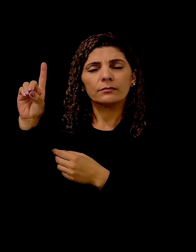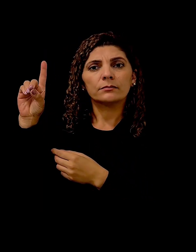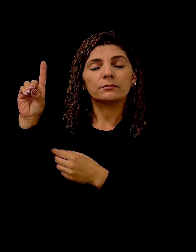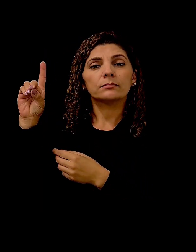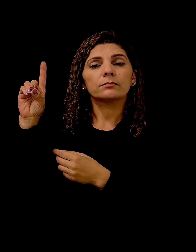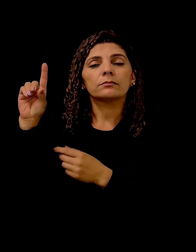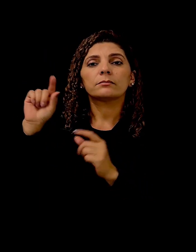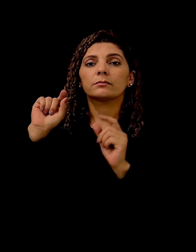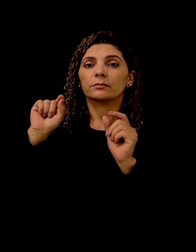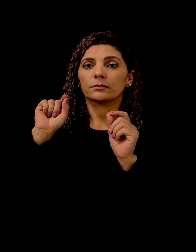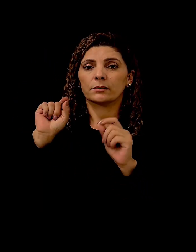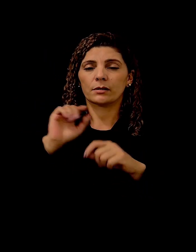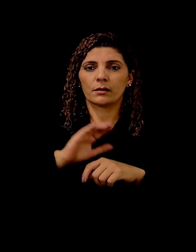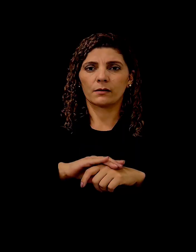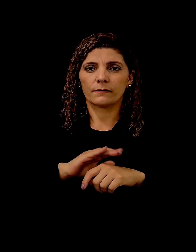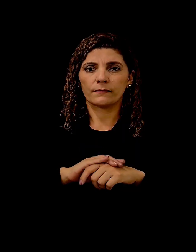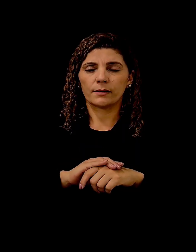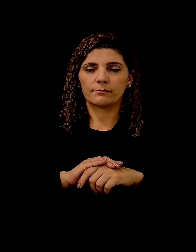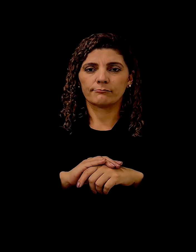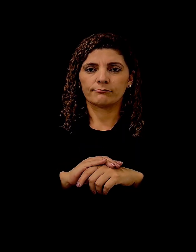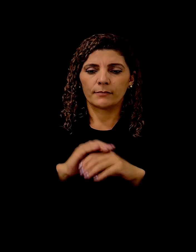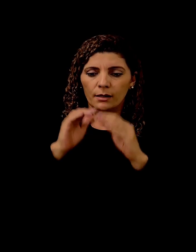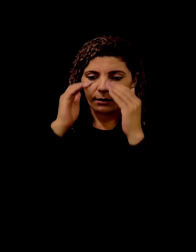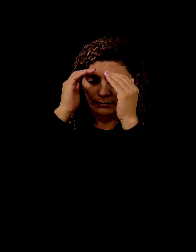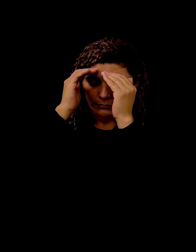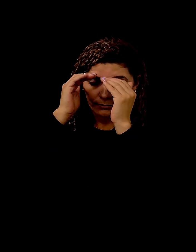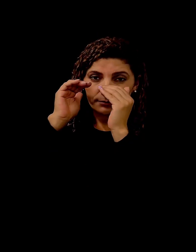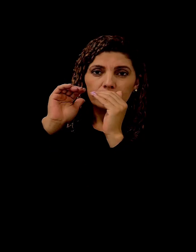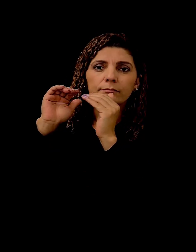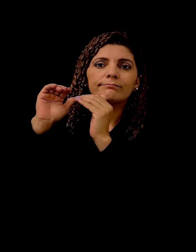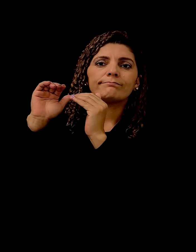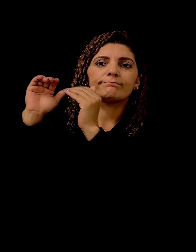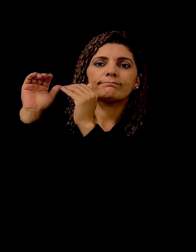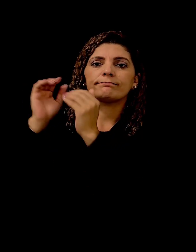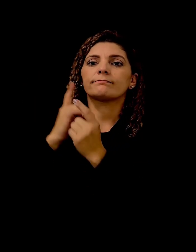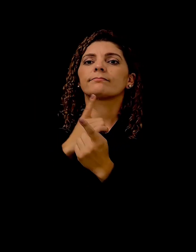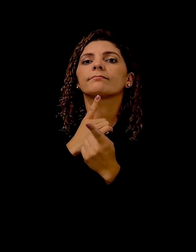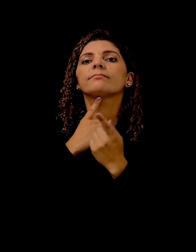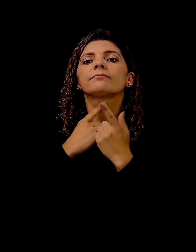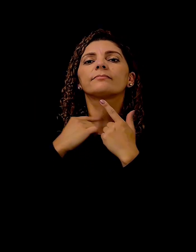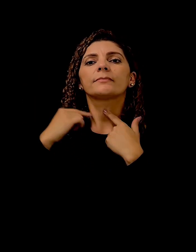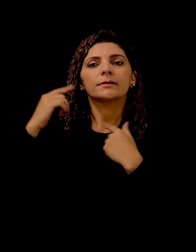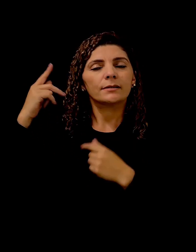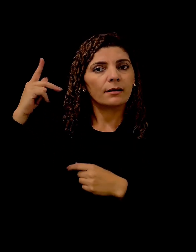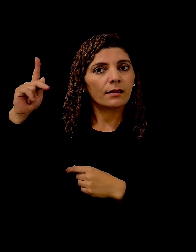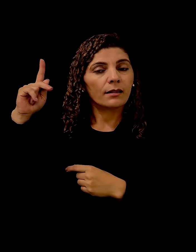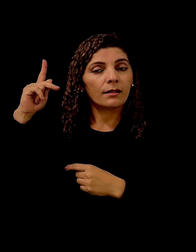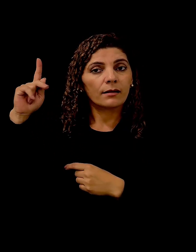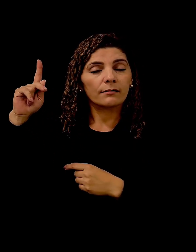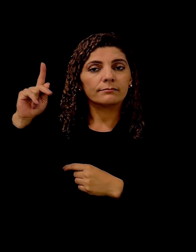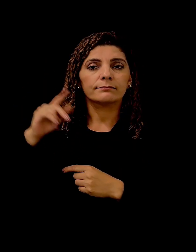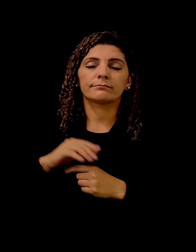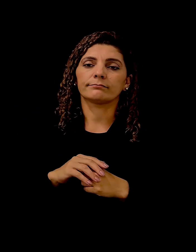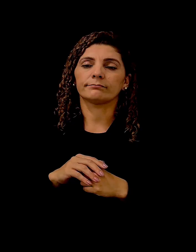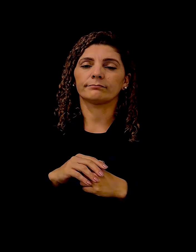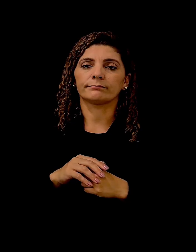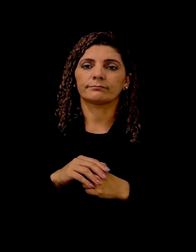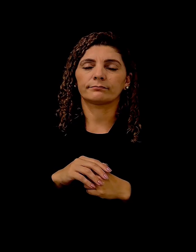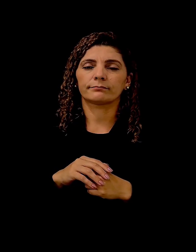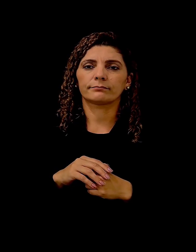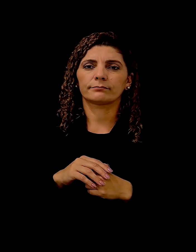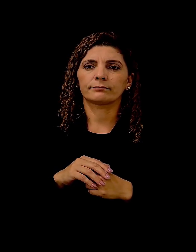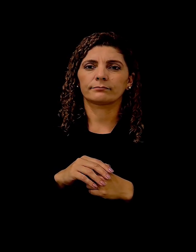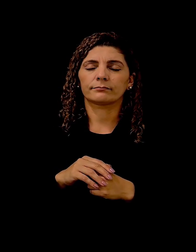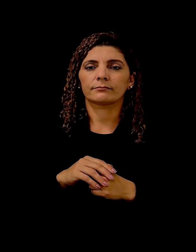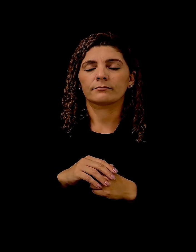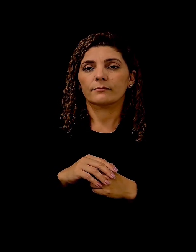faz é sujeitar as suas vontades à vontade de Deus. Isso é o